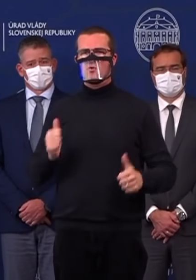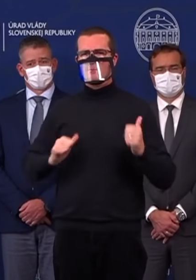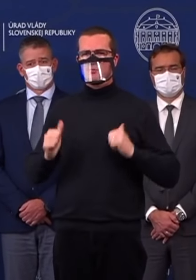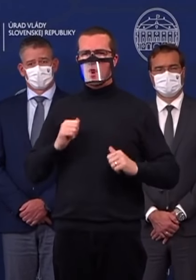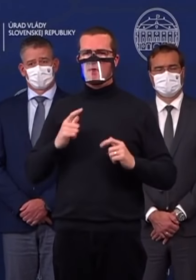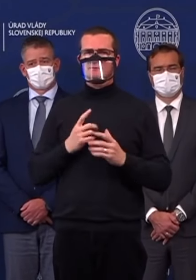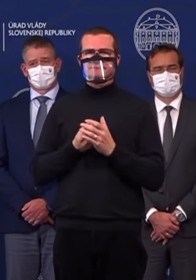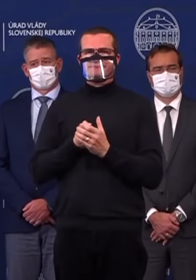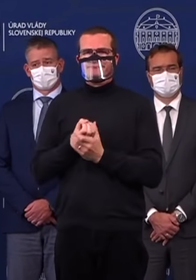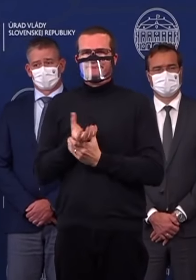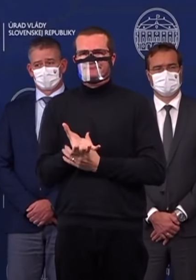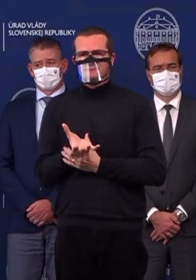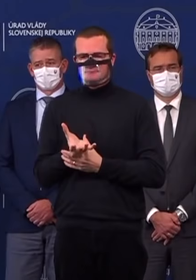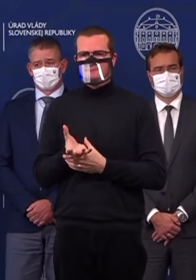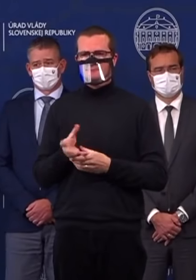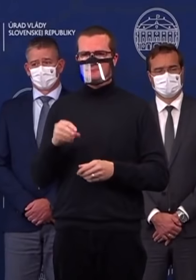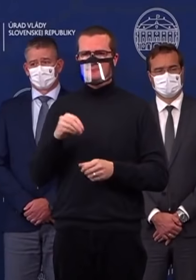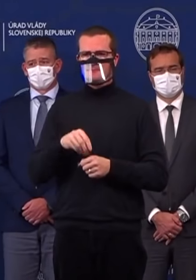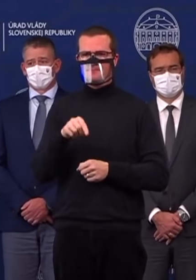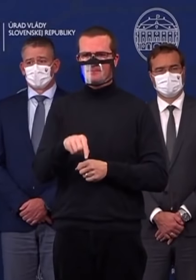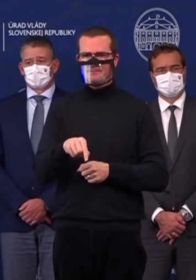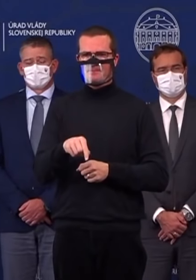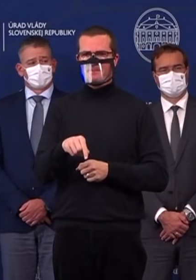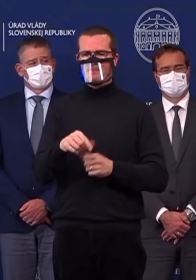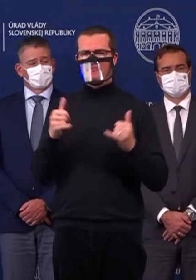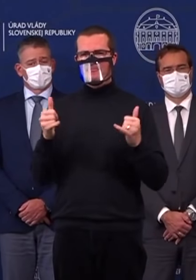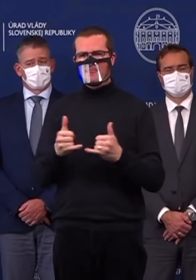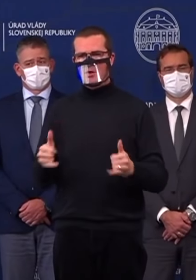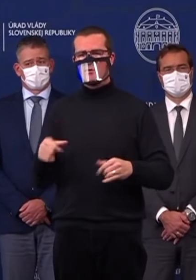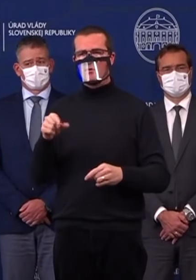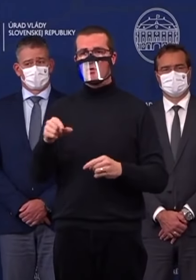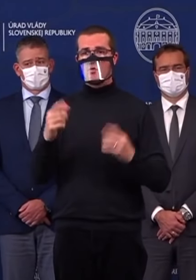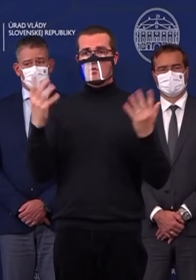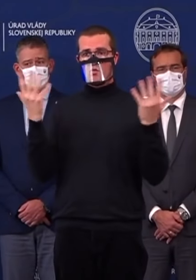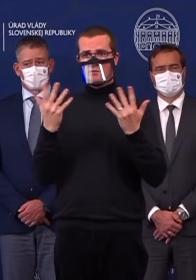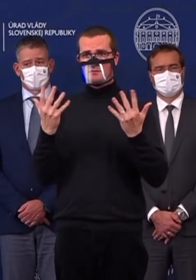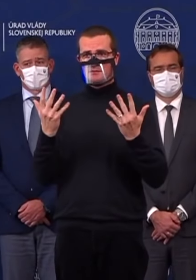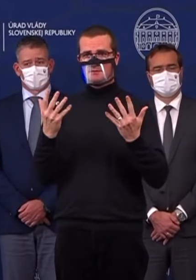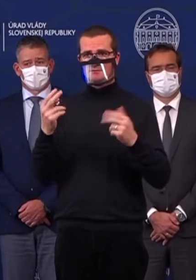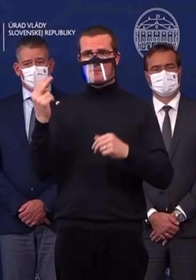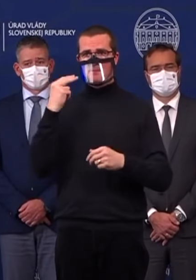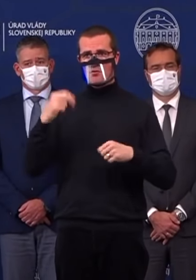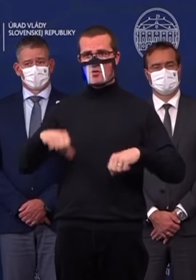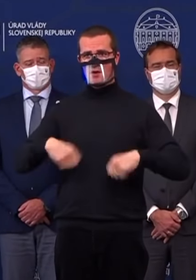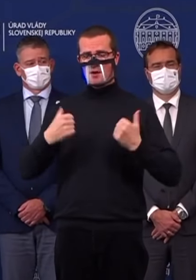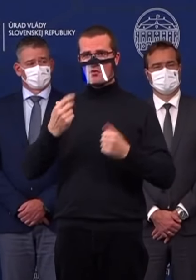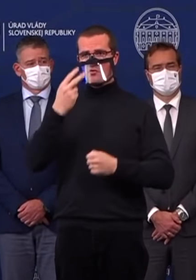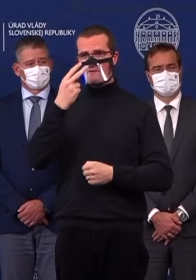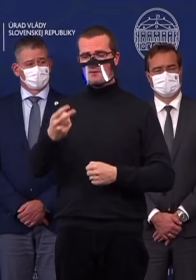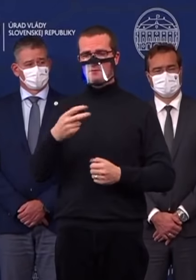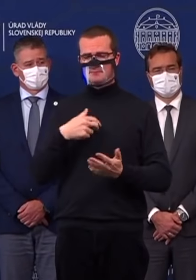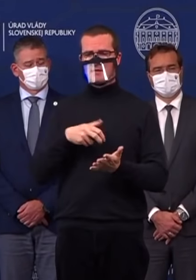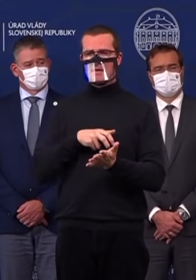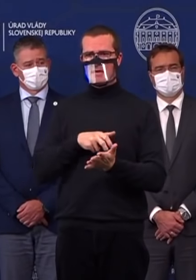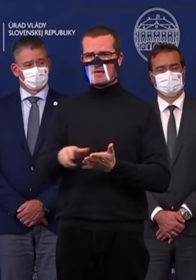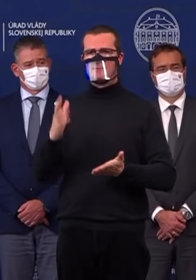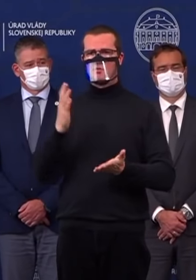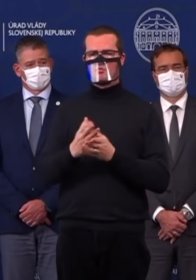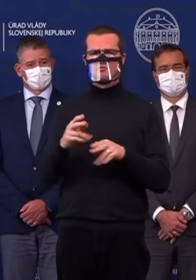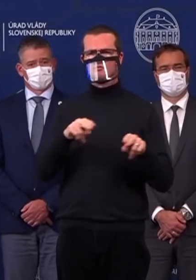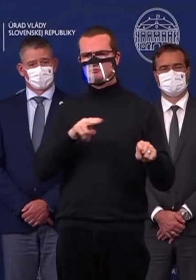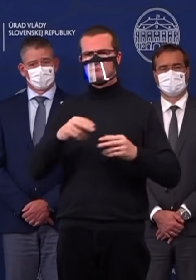bolesti, tak naozaj o 10. hodine v piatok ráno sme videli, že ideme